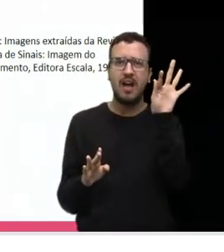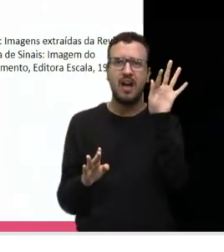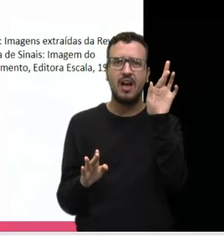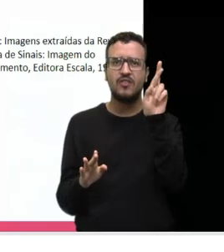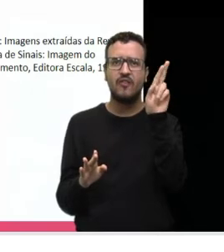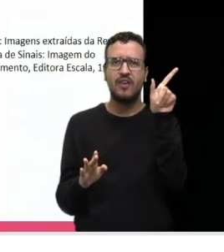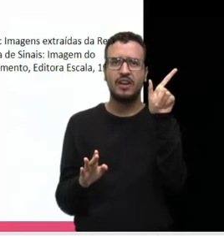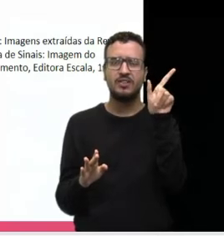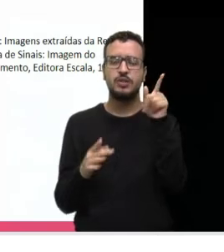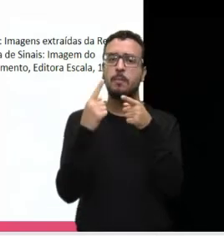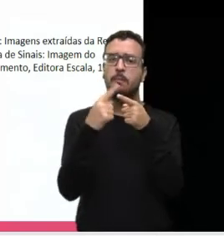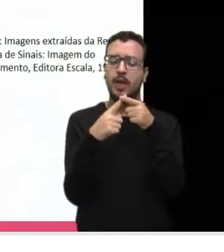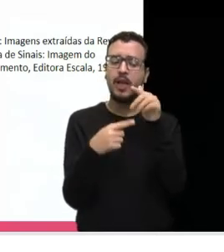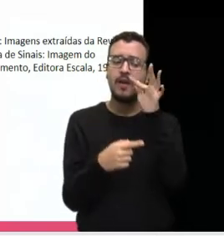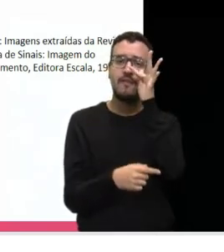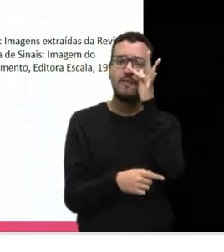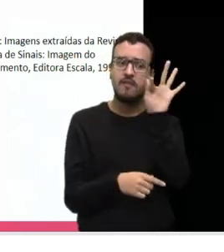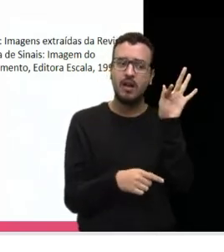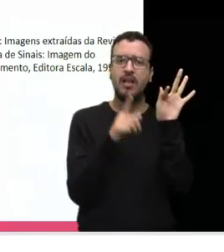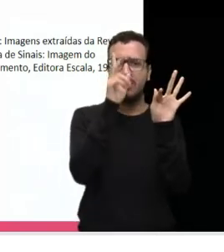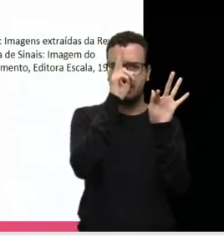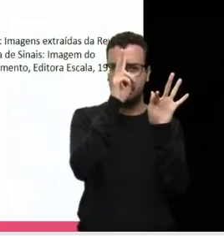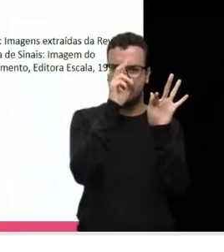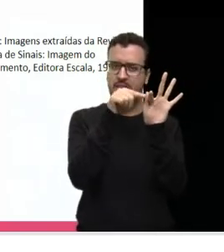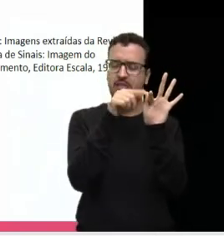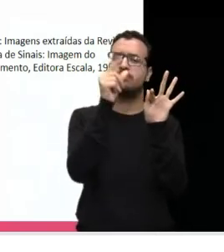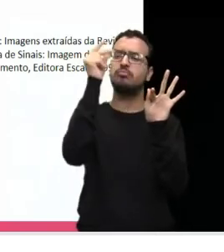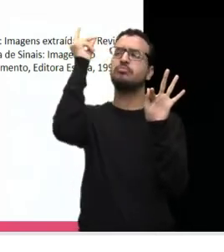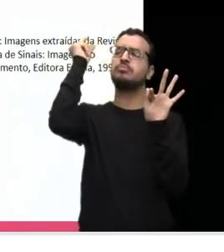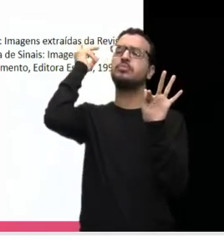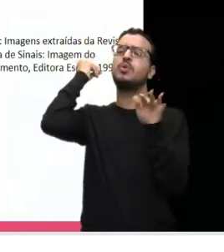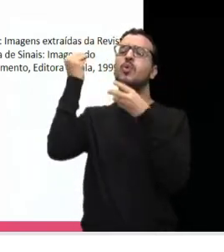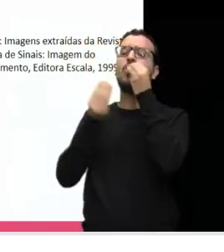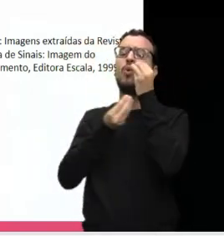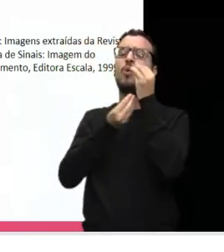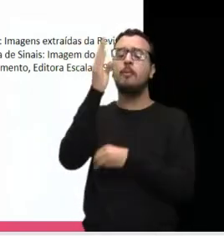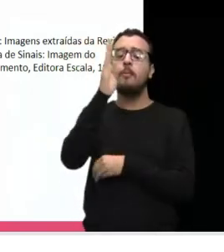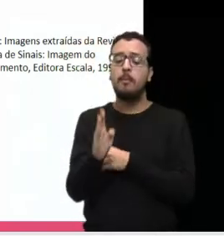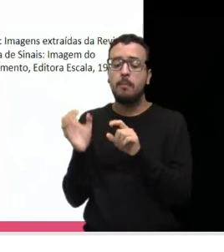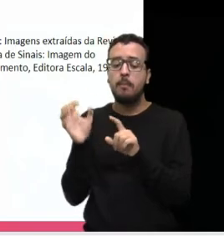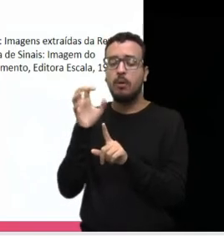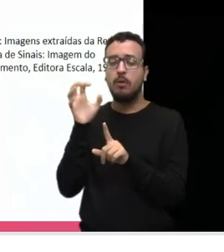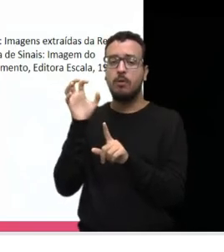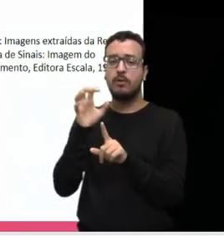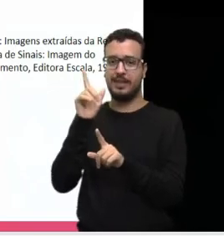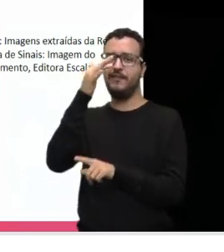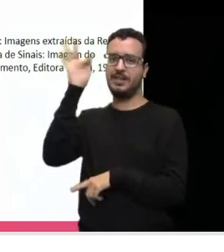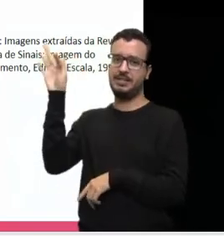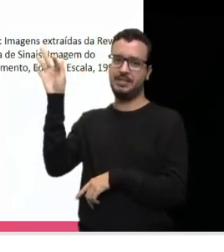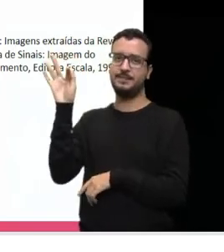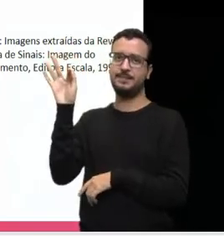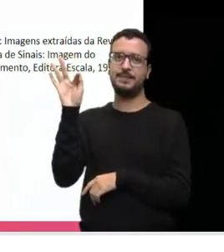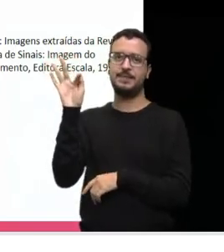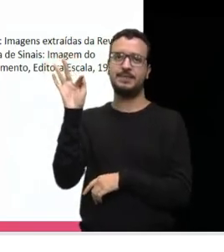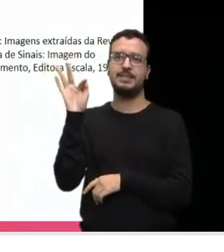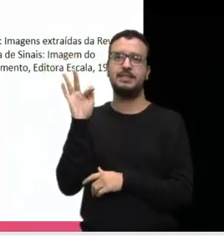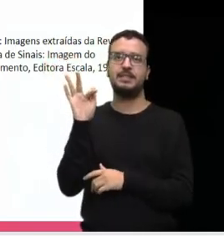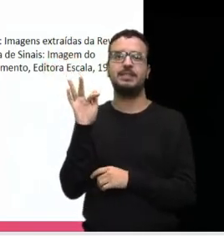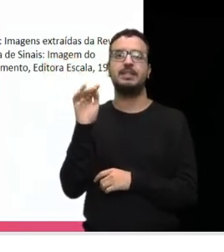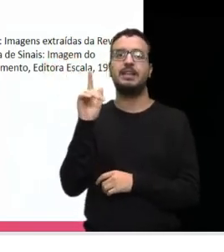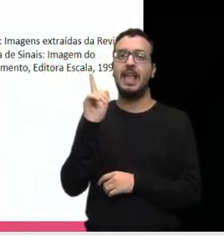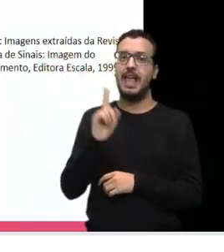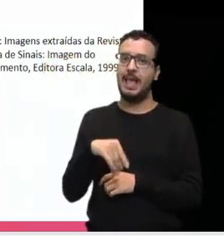O berço da escolarização, e principalmente a influência do francês, Ernest Rouet, na educação de surdos, ela foi